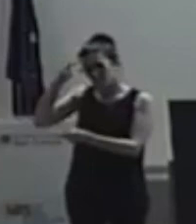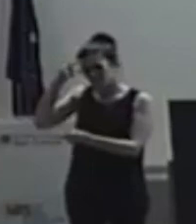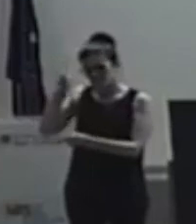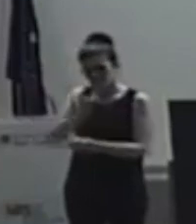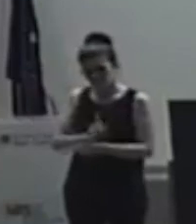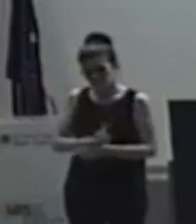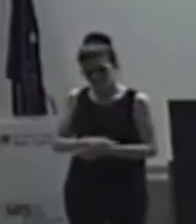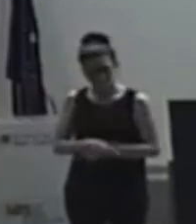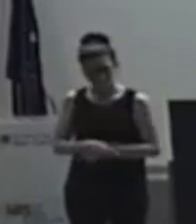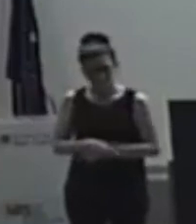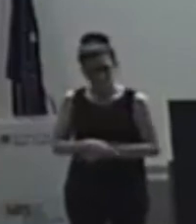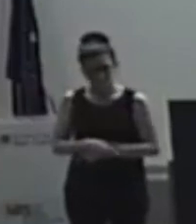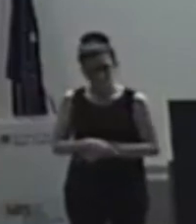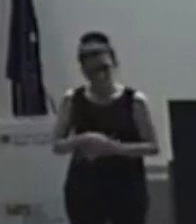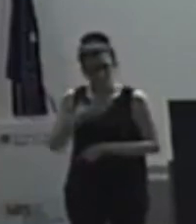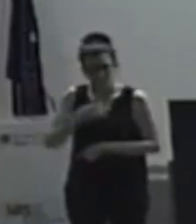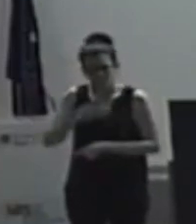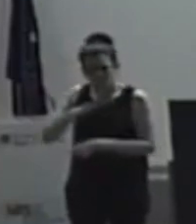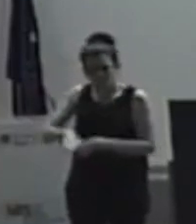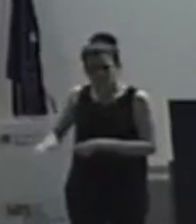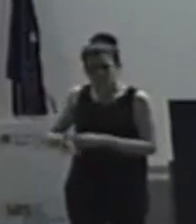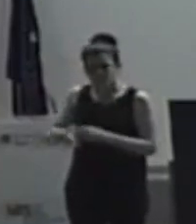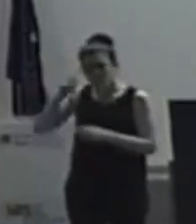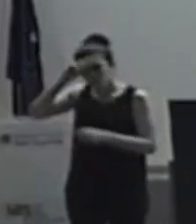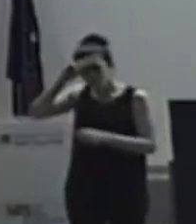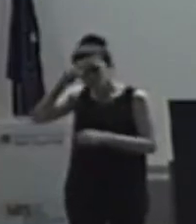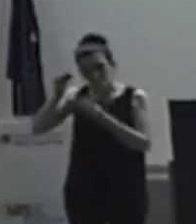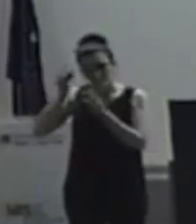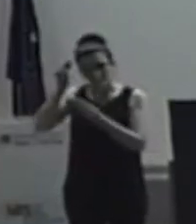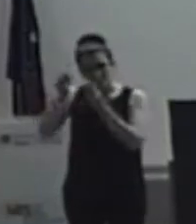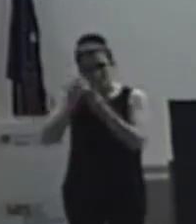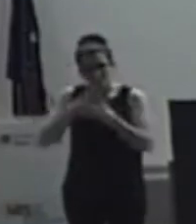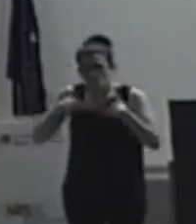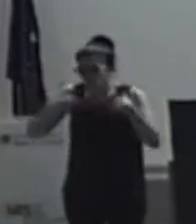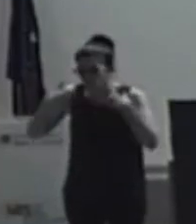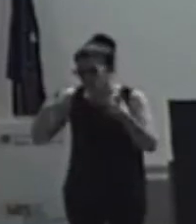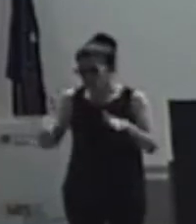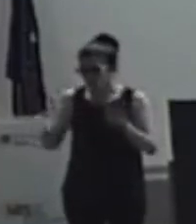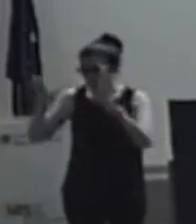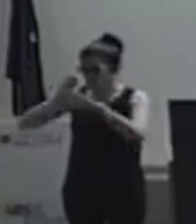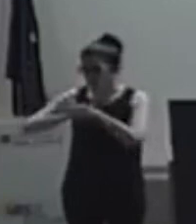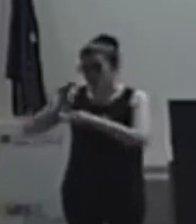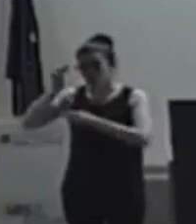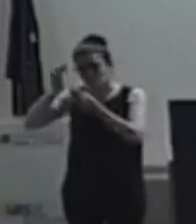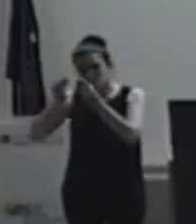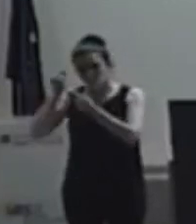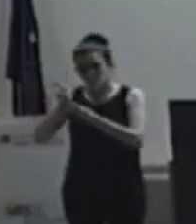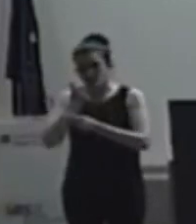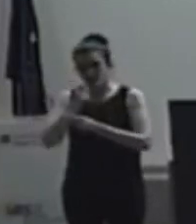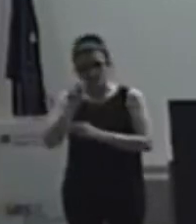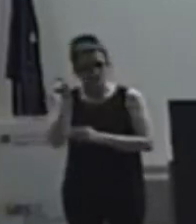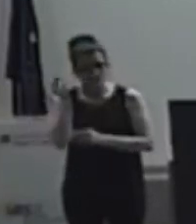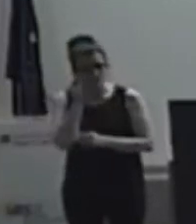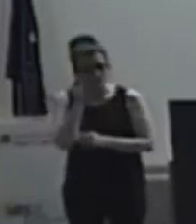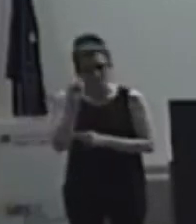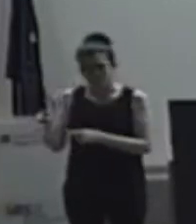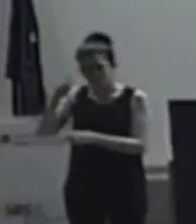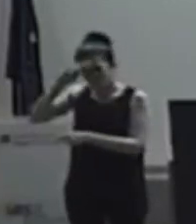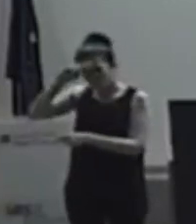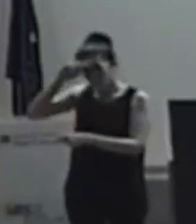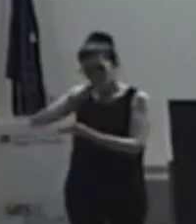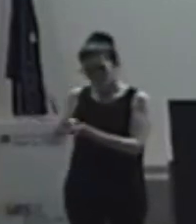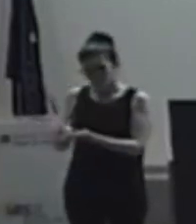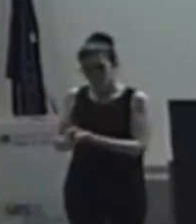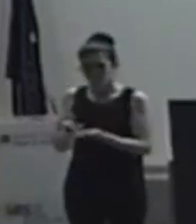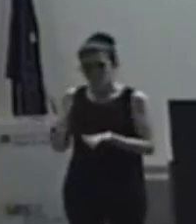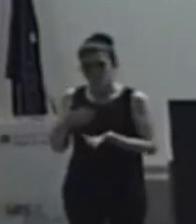bueno, puede ser cualquier cosa lo que les preocupa por la noche, lo que sea, cualquier cosa que hayan oído en algún sitio. Y